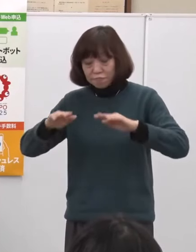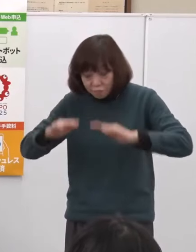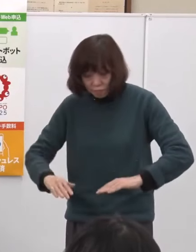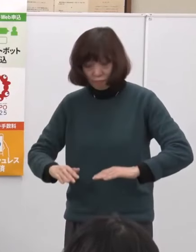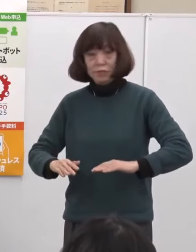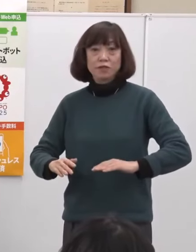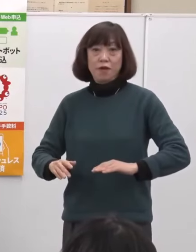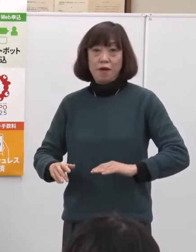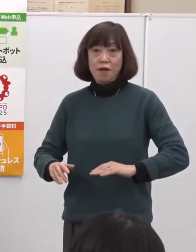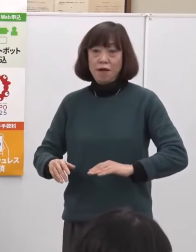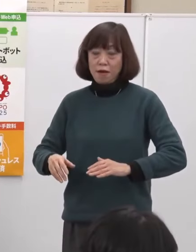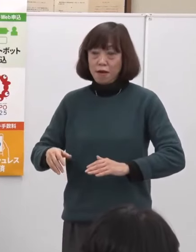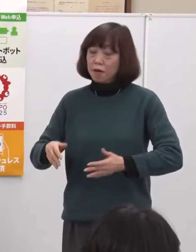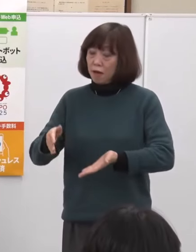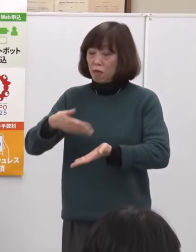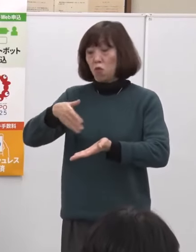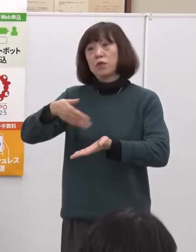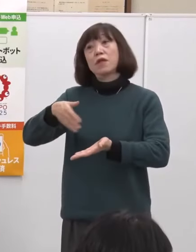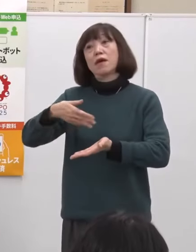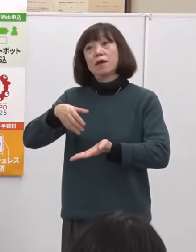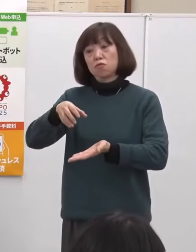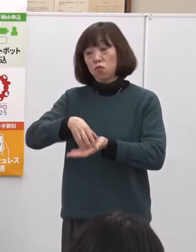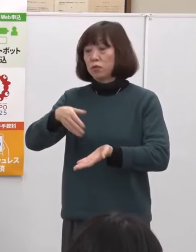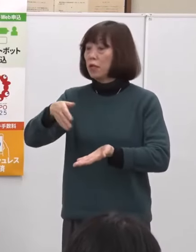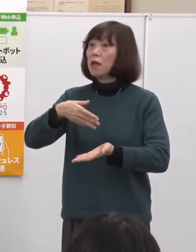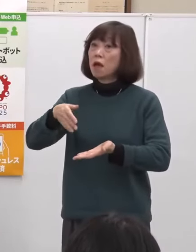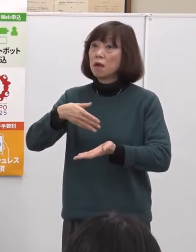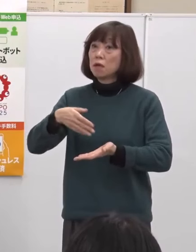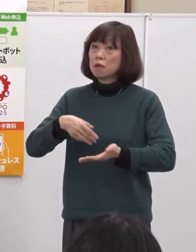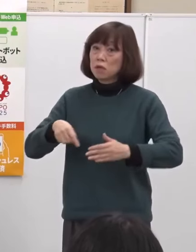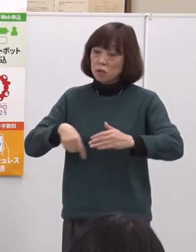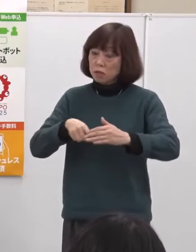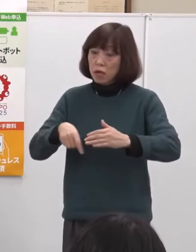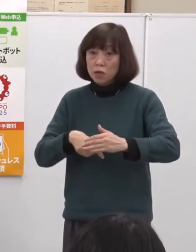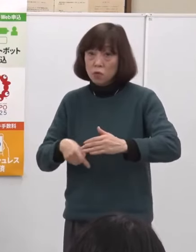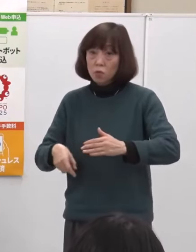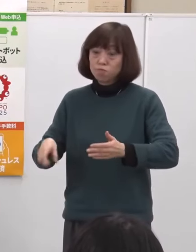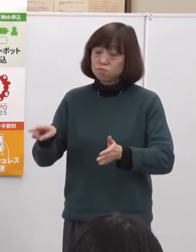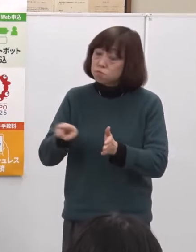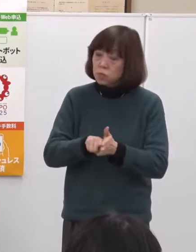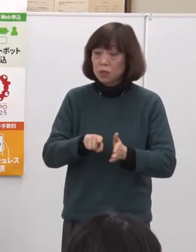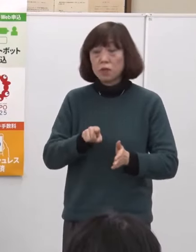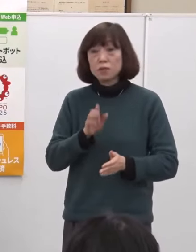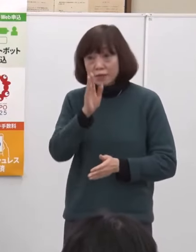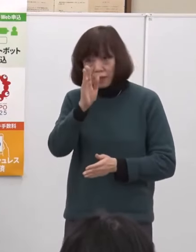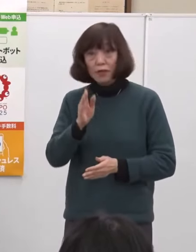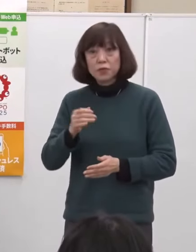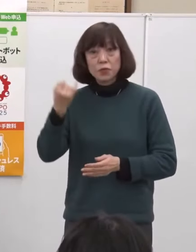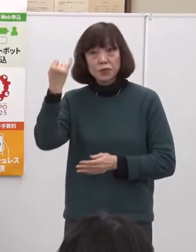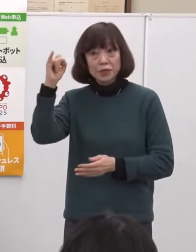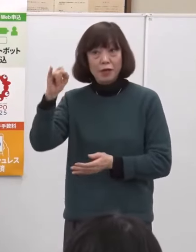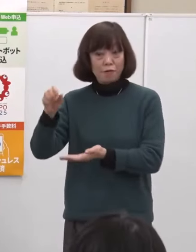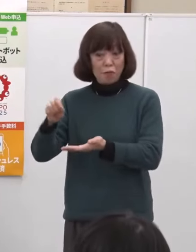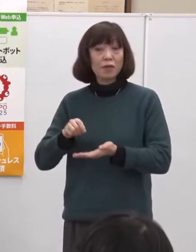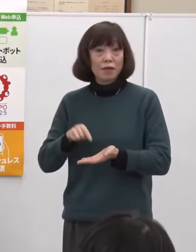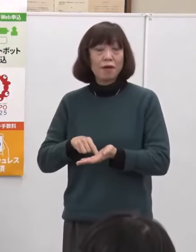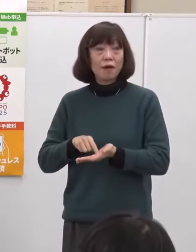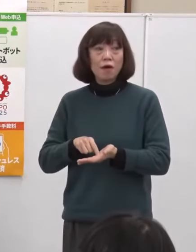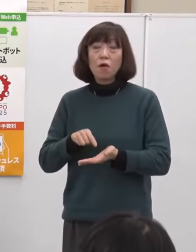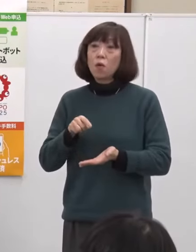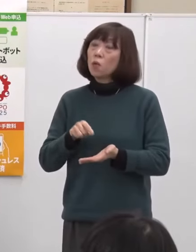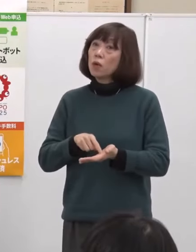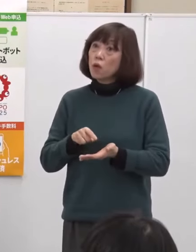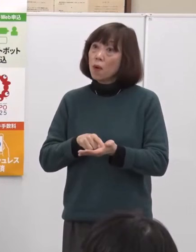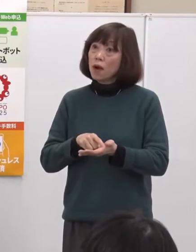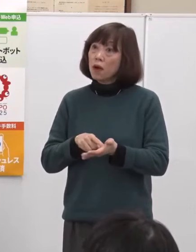について、おかしいのではないかと、内容に入れるようにしてほしいという意見が出ていましたが、これについては加